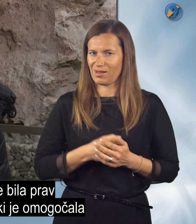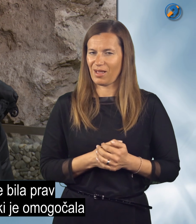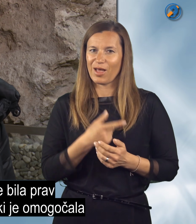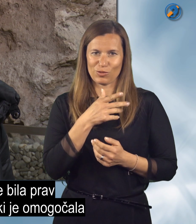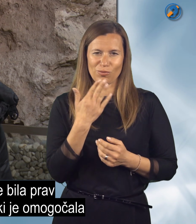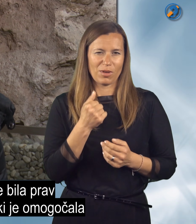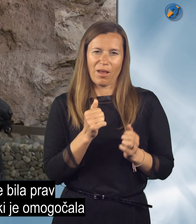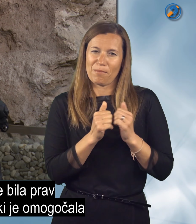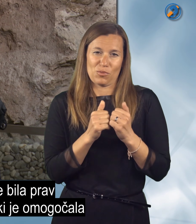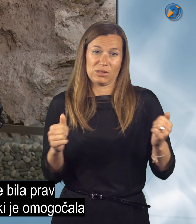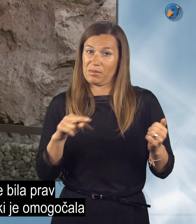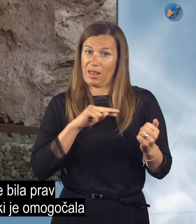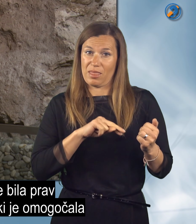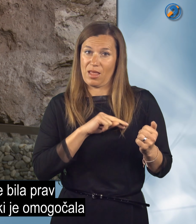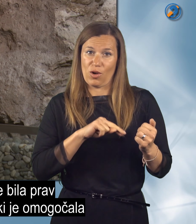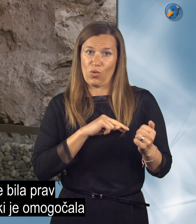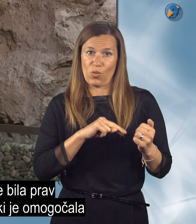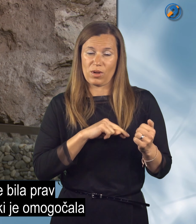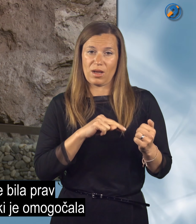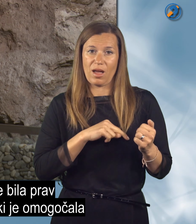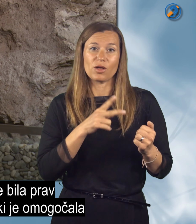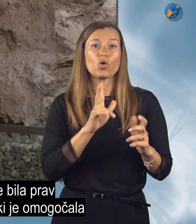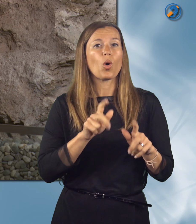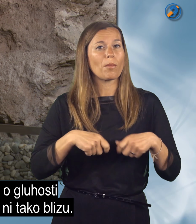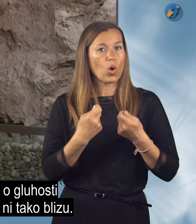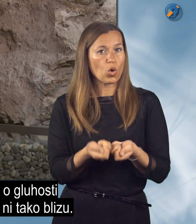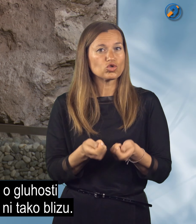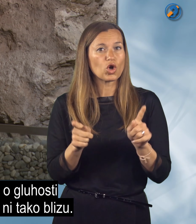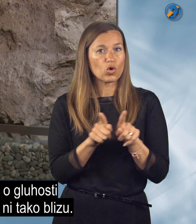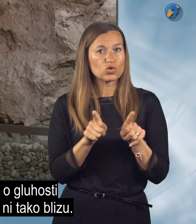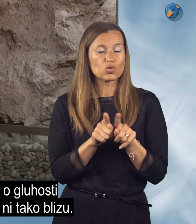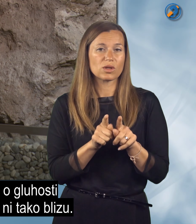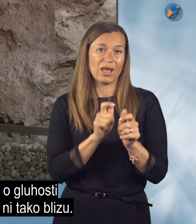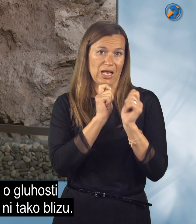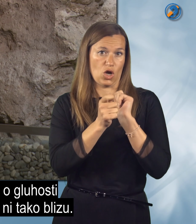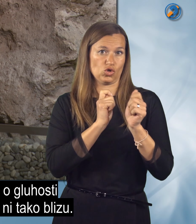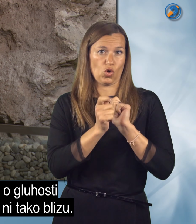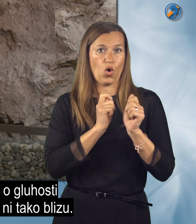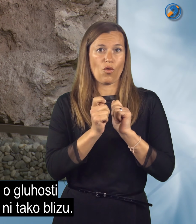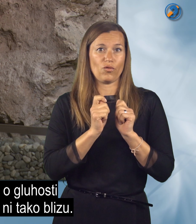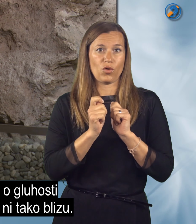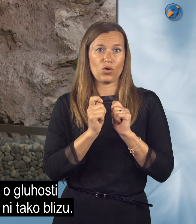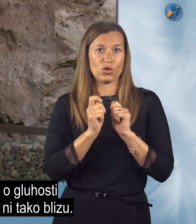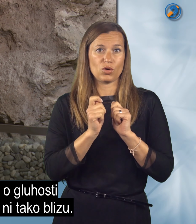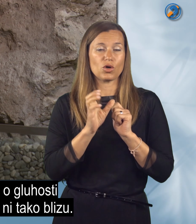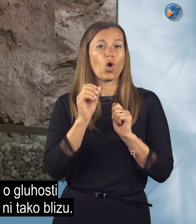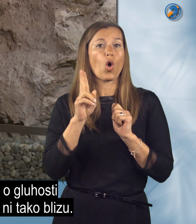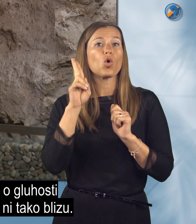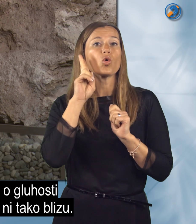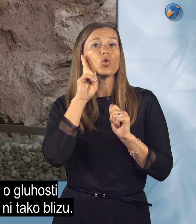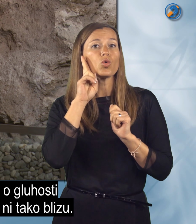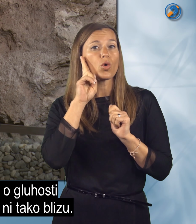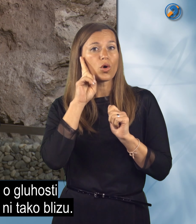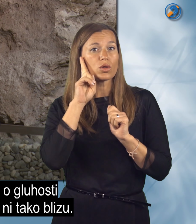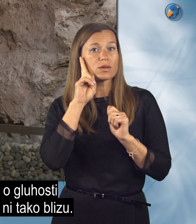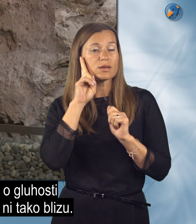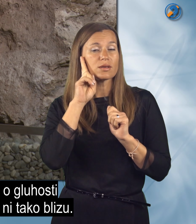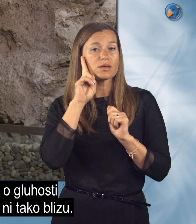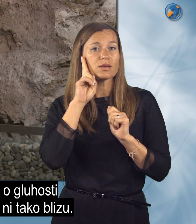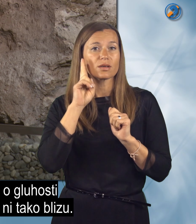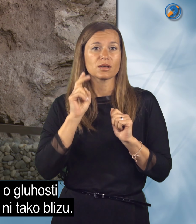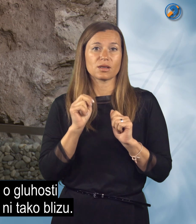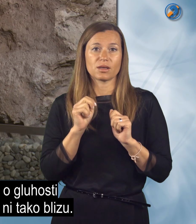Seveda, to je bila prav posebna naloga, ki je v bistvu omogočala tudi razgovor o gluhosti